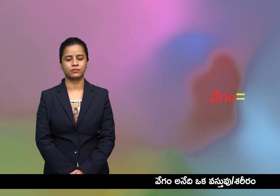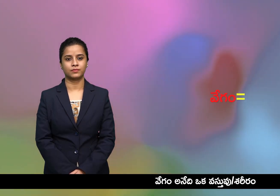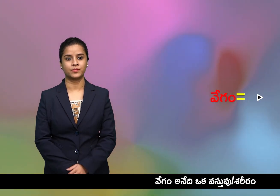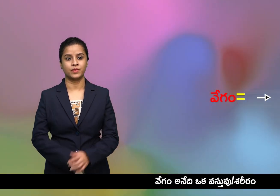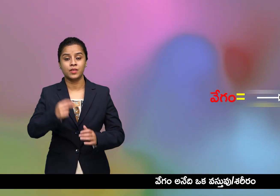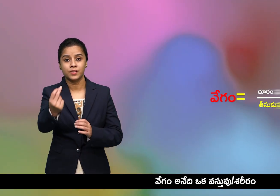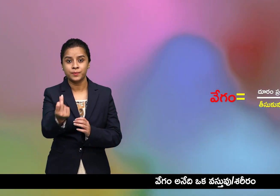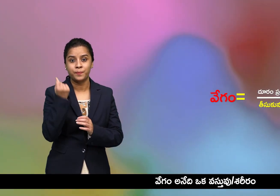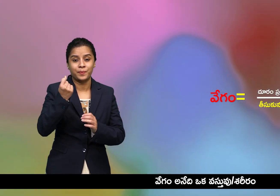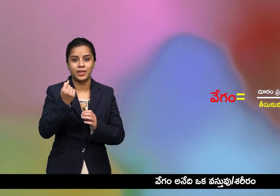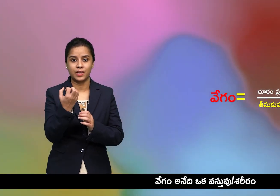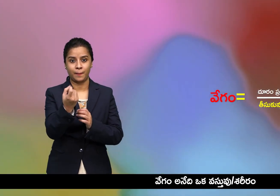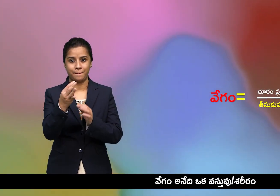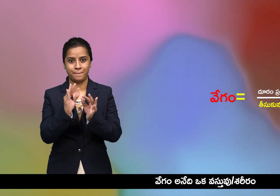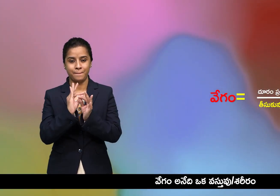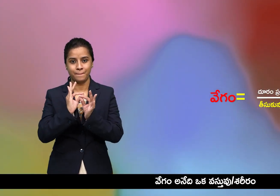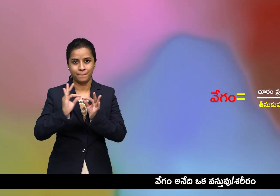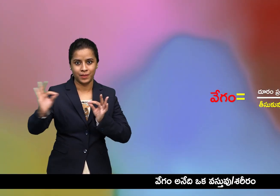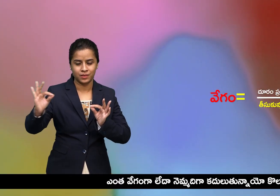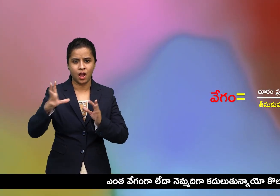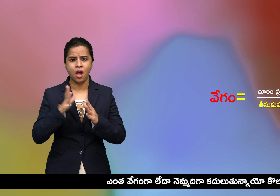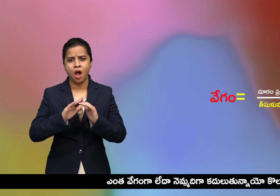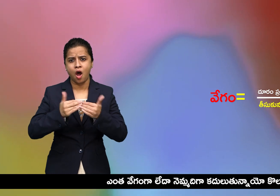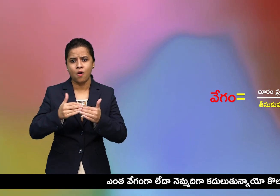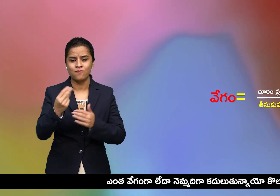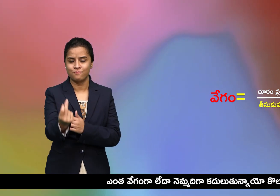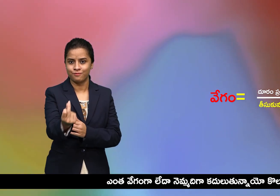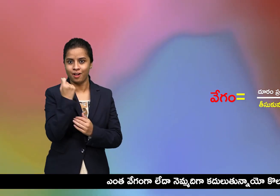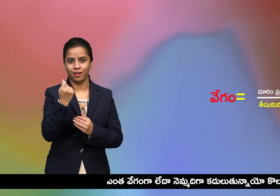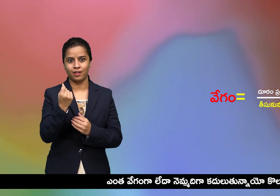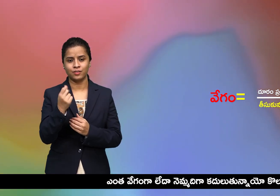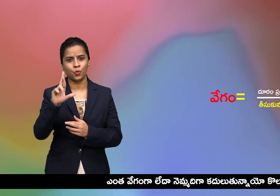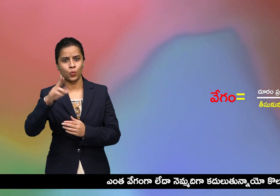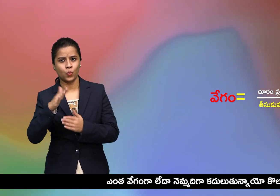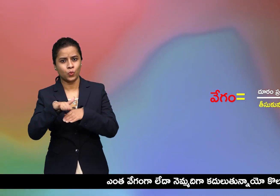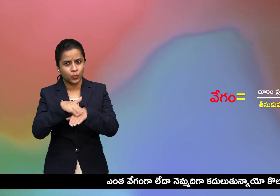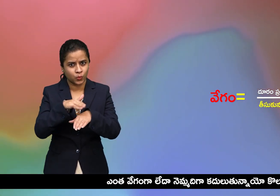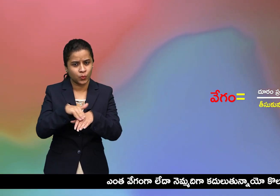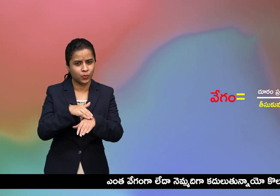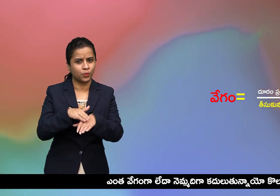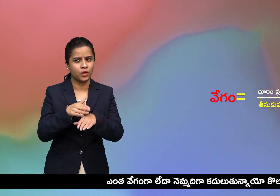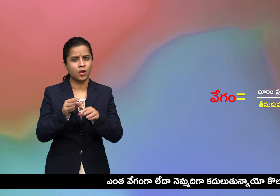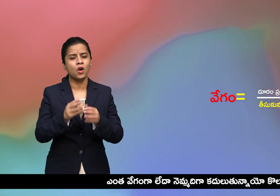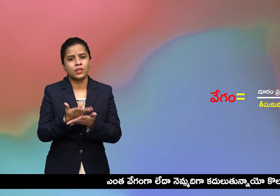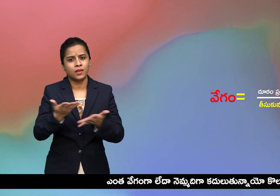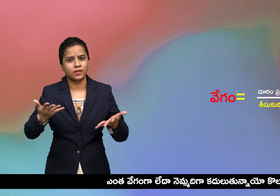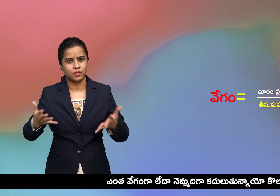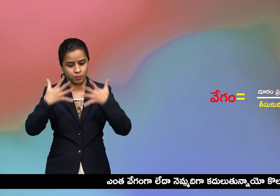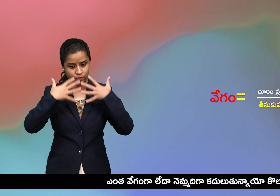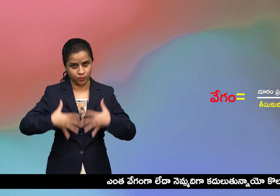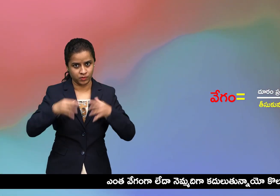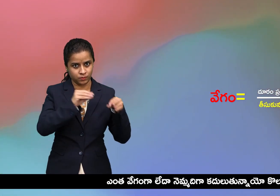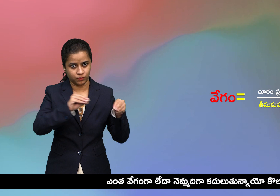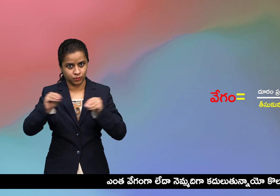వేగం అనేది ఒక వస్తువు లేదా శరీరం ఎంత వేగంగా లేదా నెమ్మదిగా